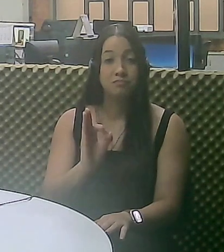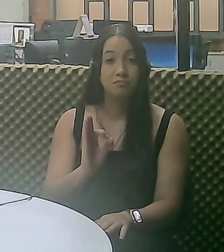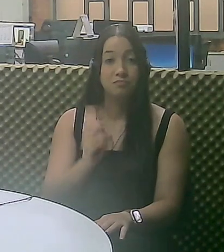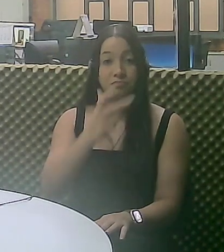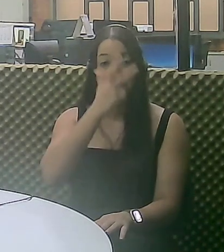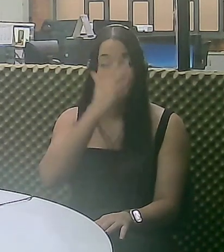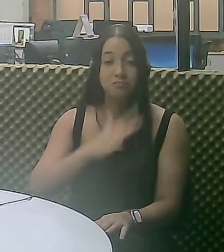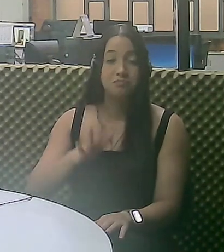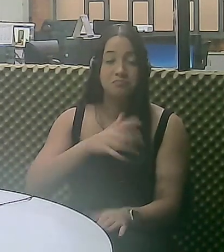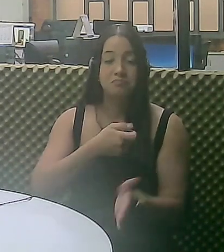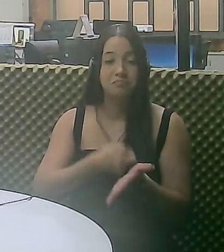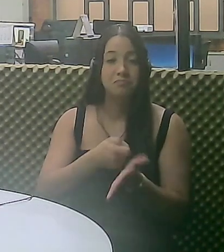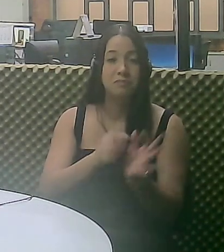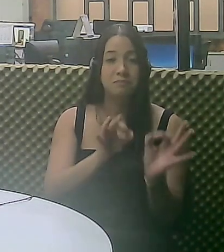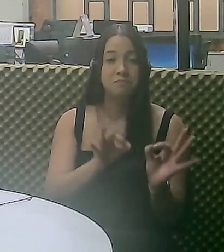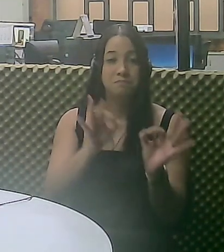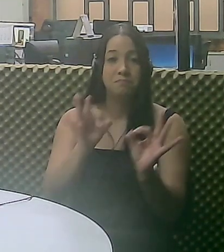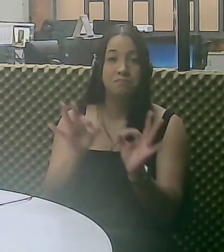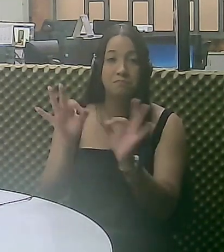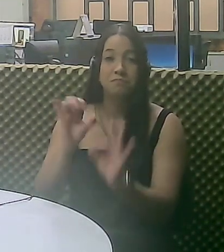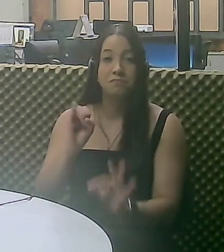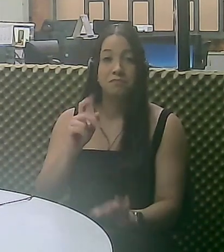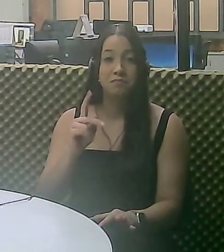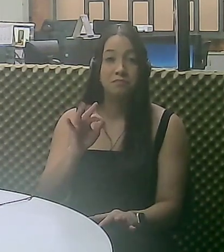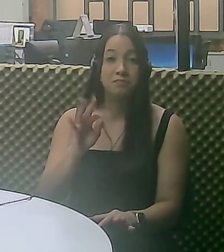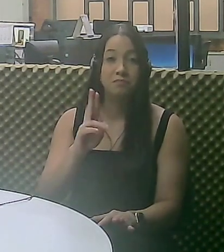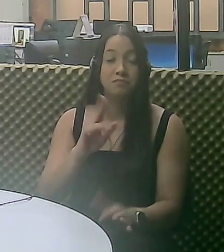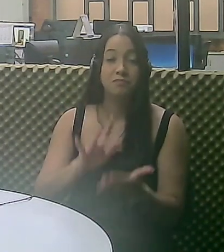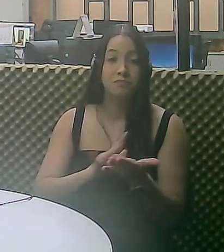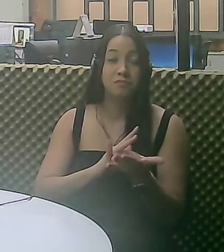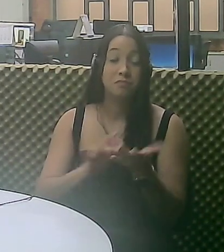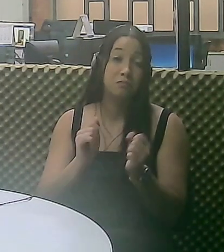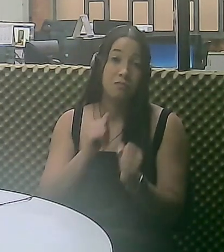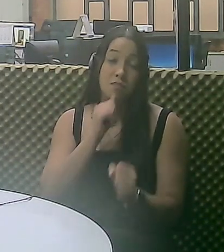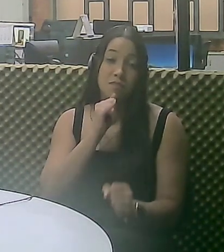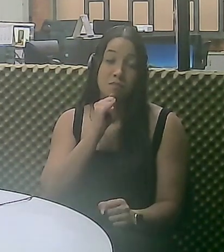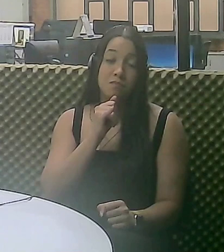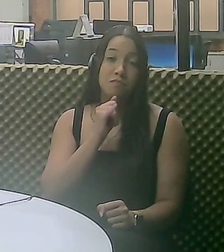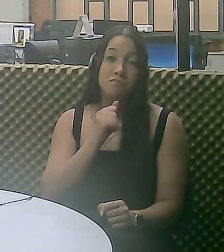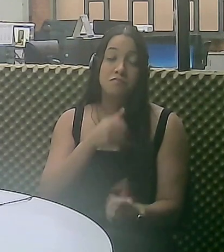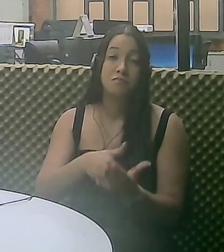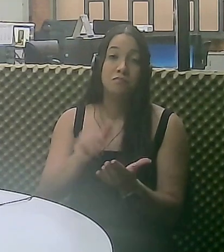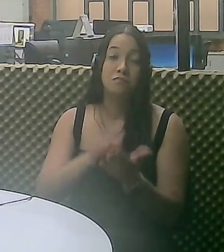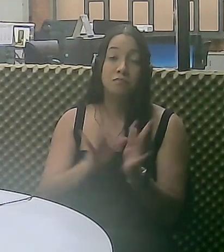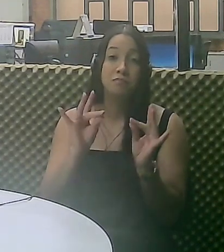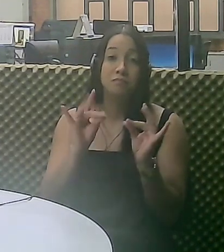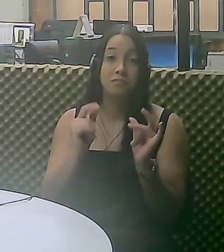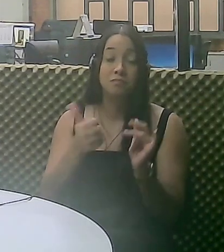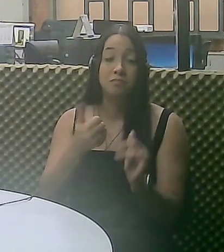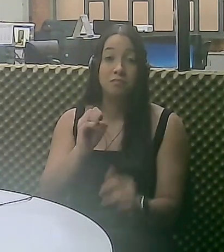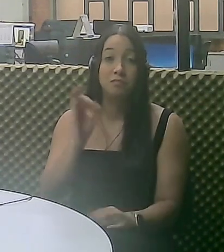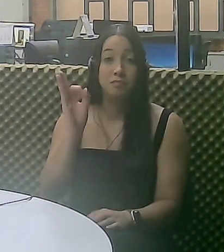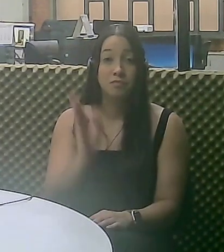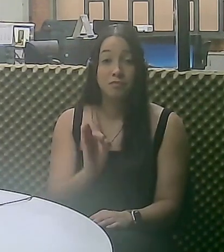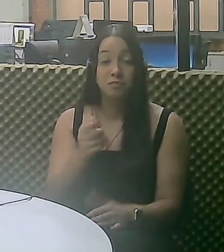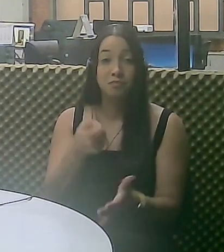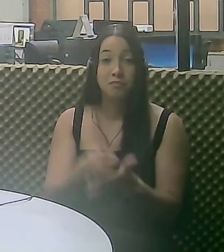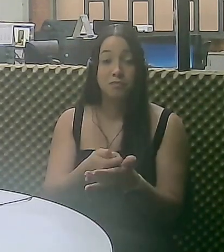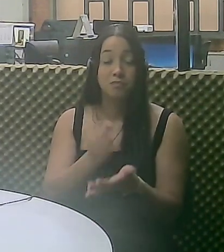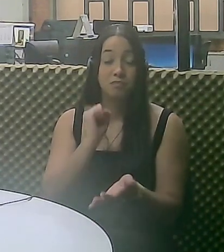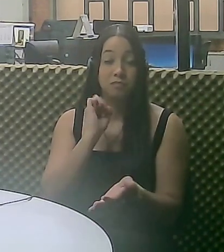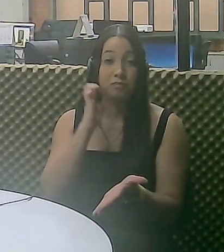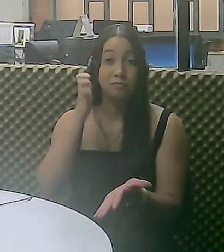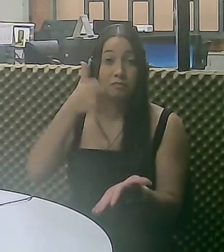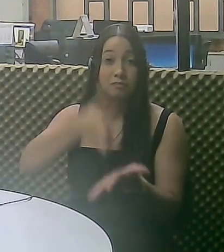Contribuintes adimplentes que aderirem ao IPTU digital podem, por exemplo, quitar o tributo com desconto de 10% para pagamentos à